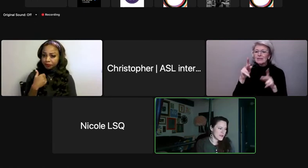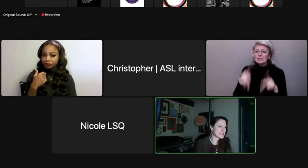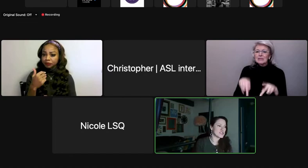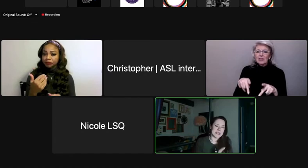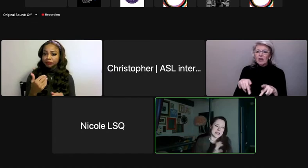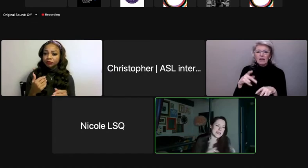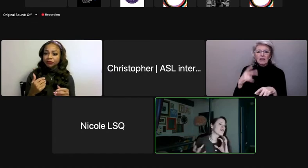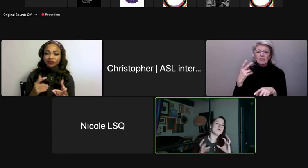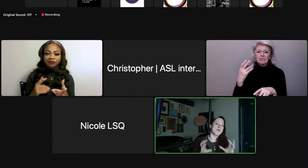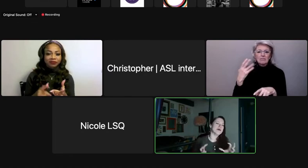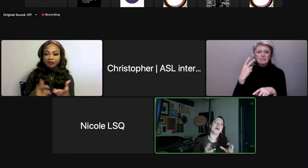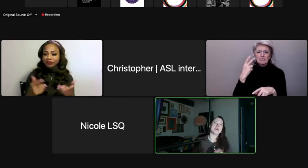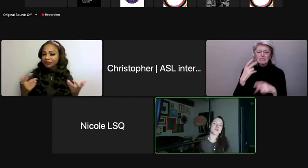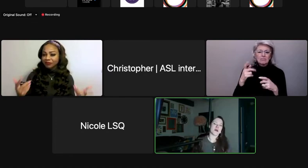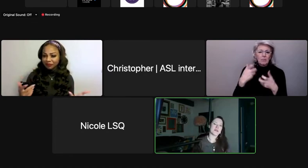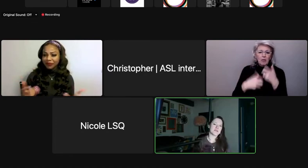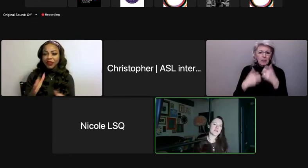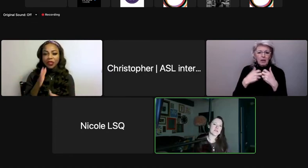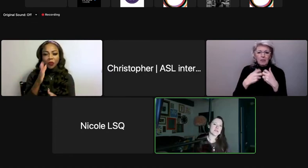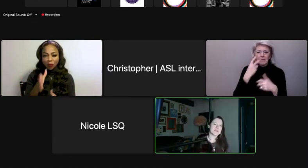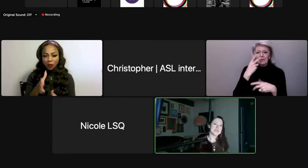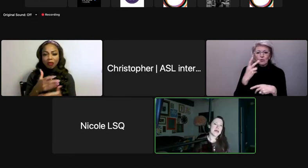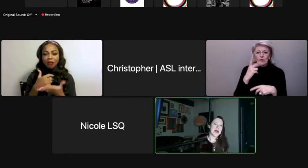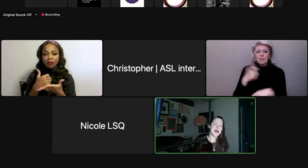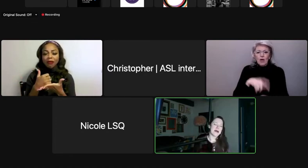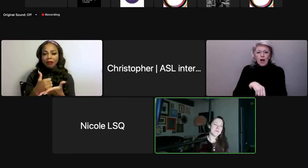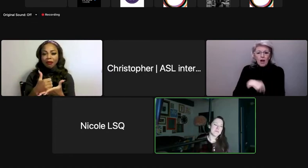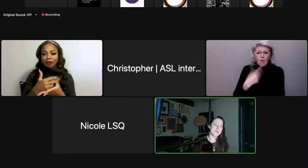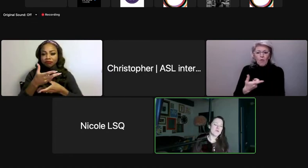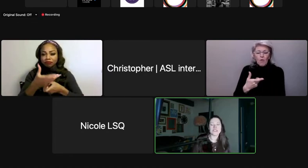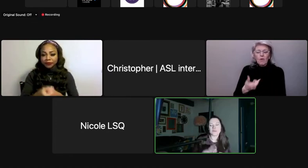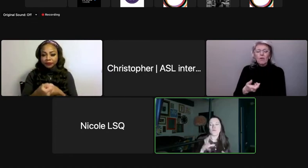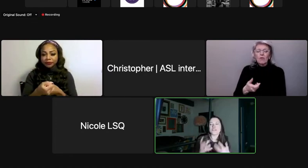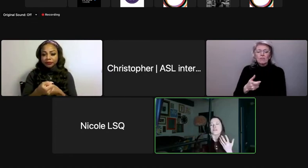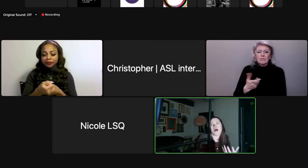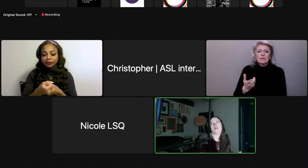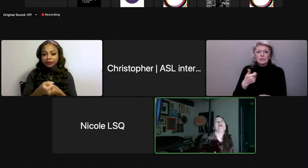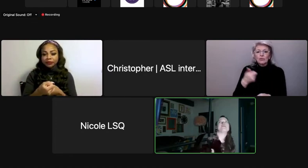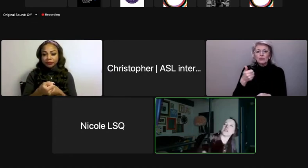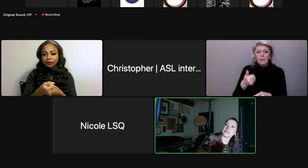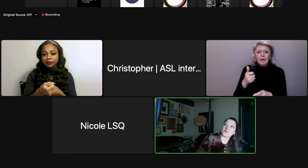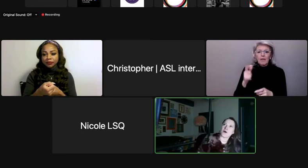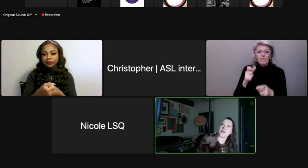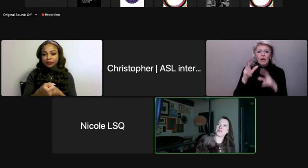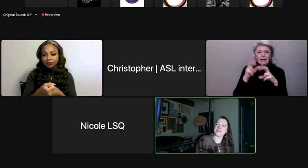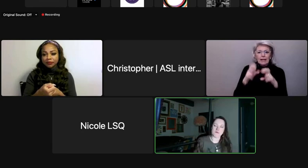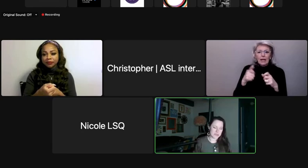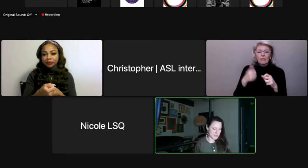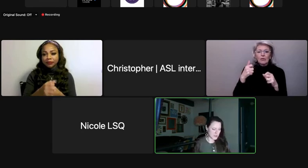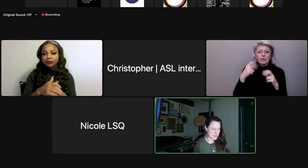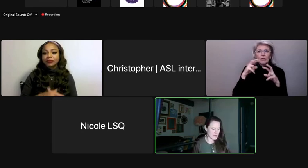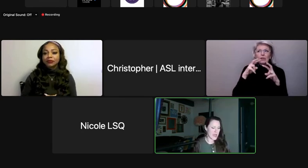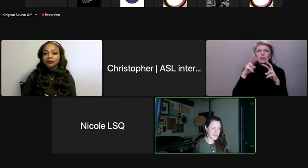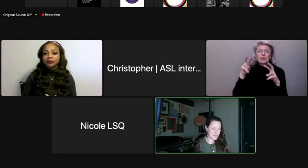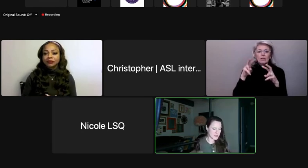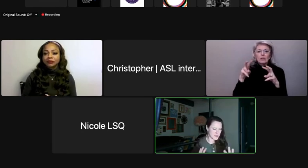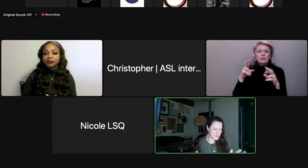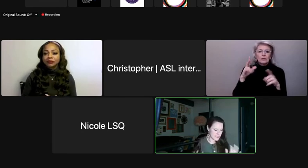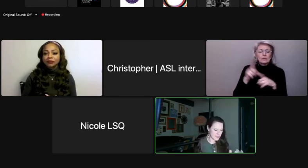visuelles par exemple c'est beaucoup plus long ça demande beaucoup plus d'analyse il y a une question